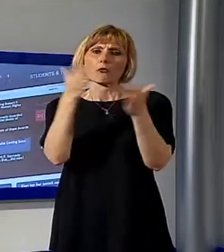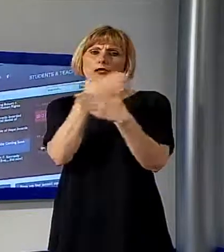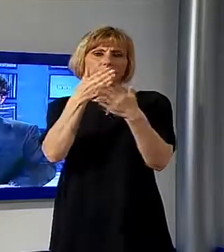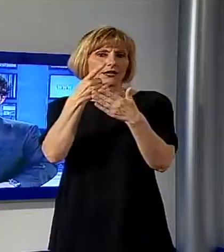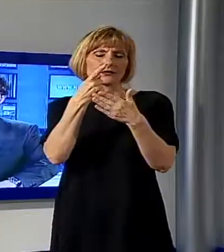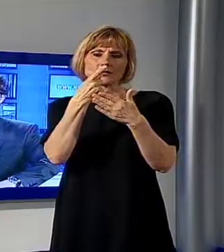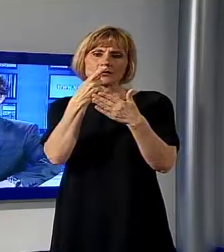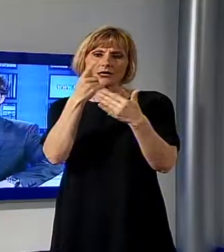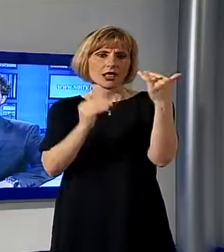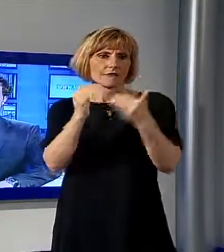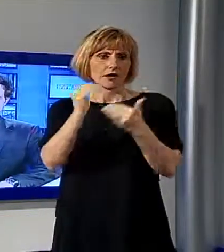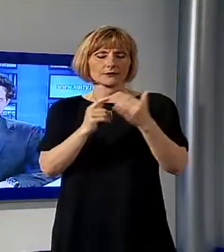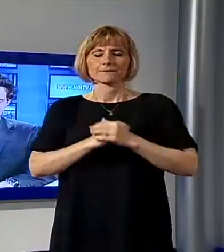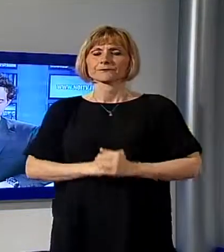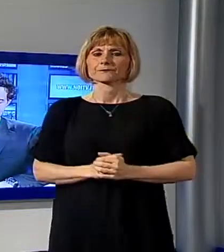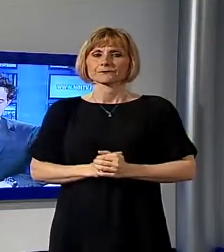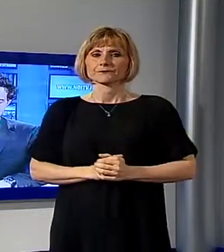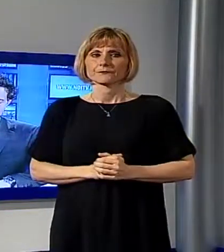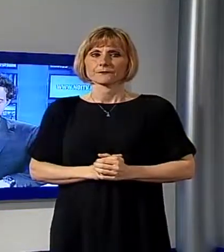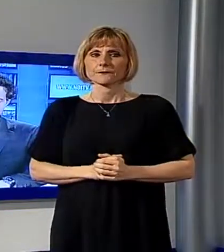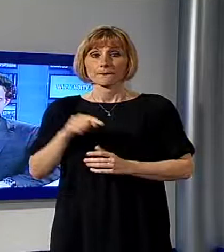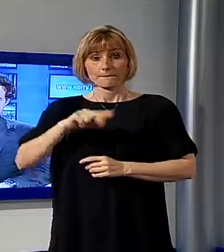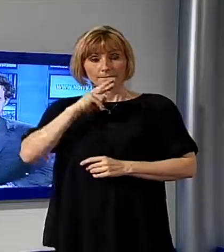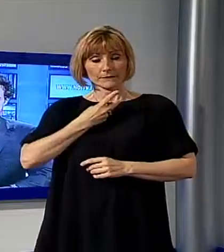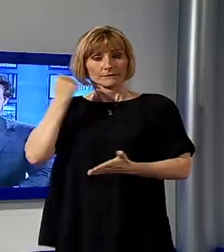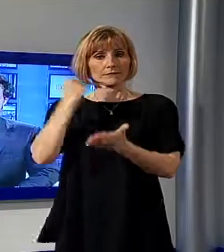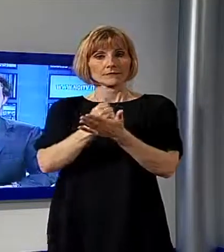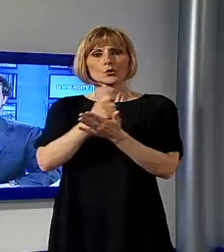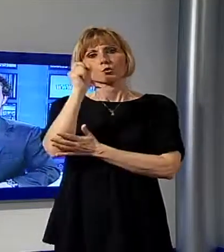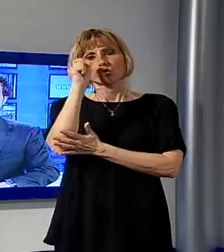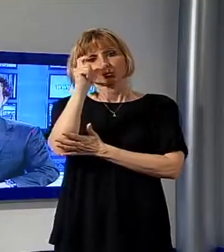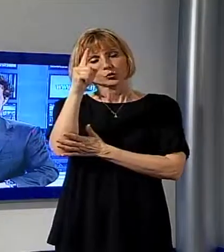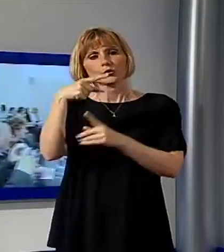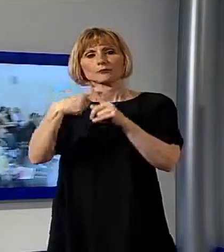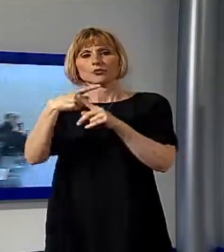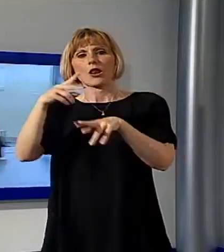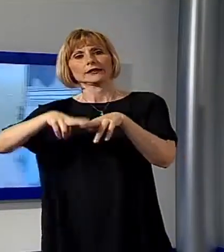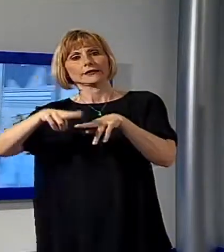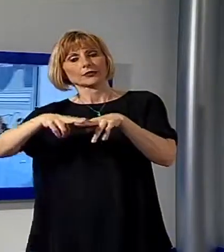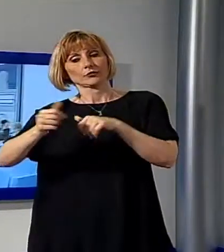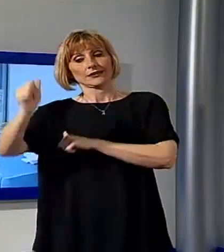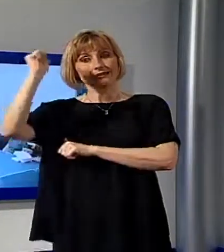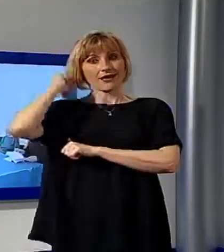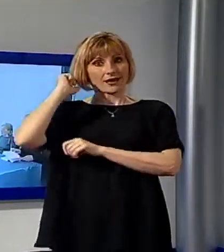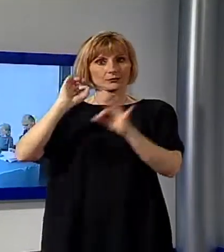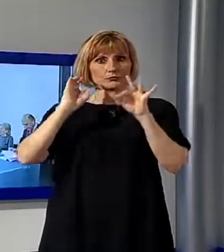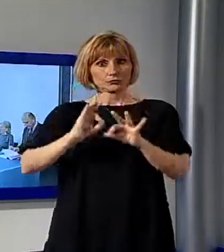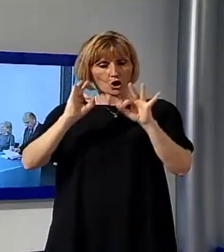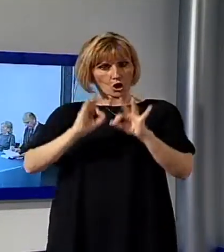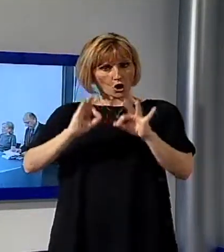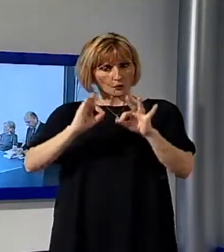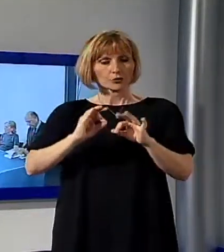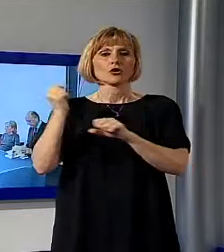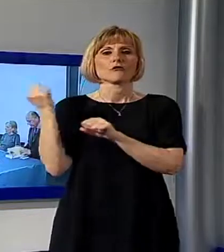vista. Pomeriggio sotto il segno della cultura e della letteratura, ieri nell'auditorium della Fondazione Banca del Monte a